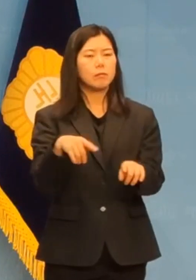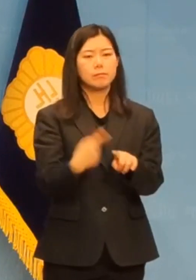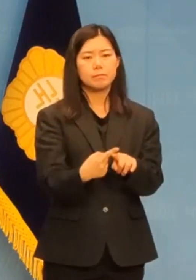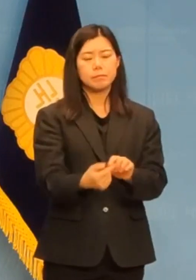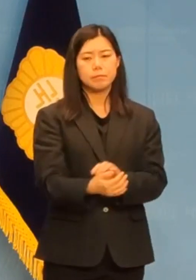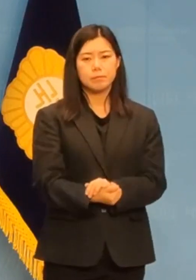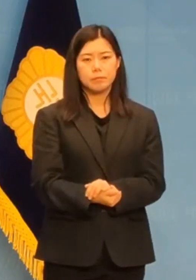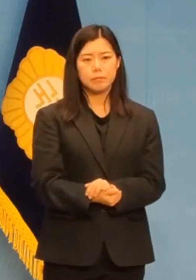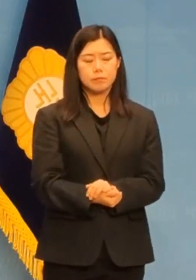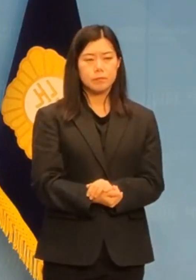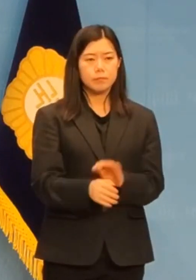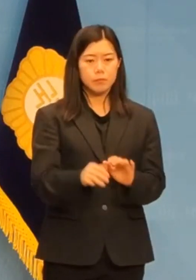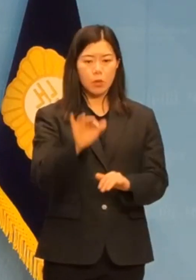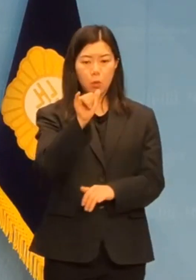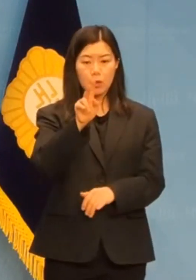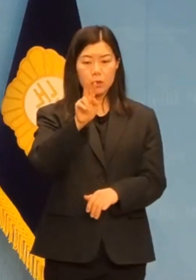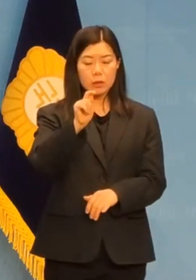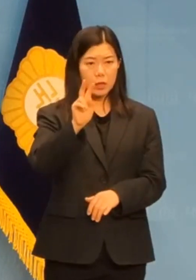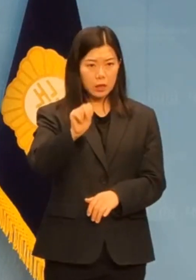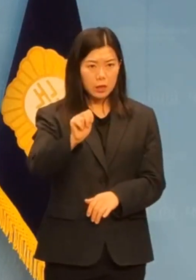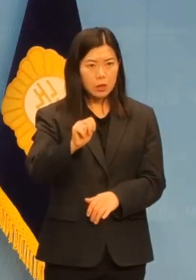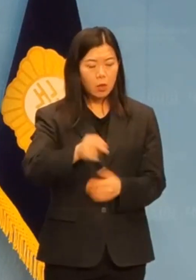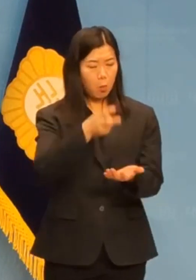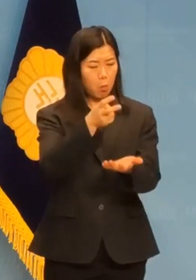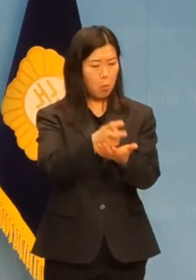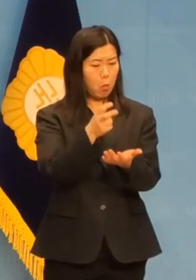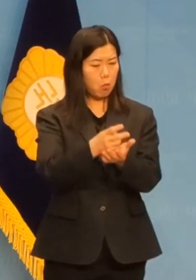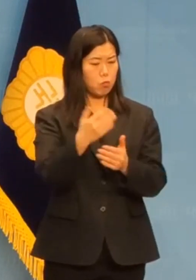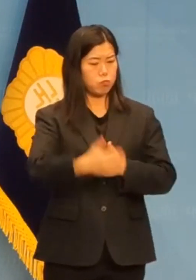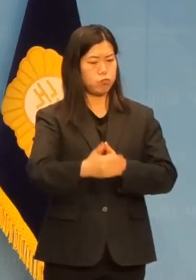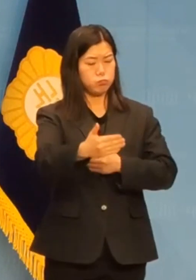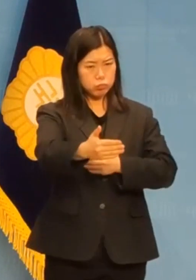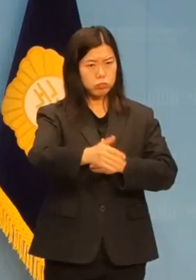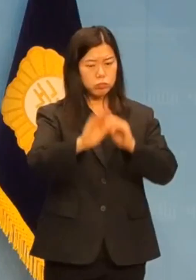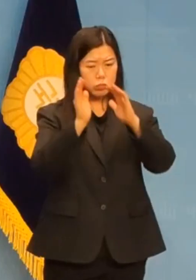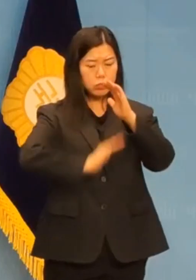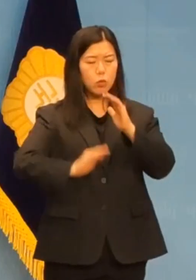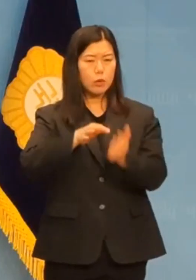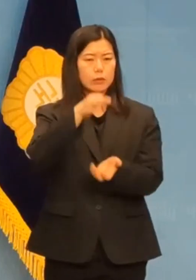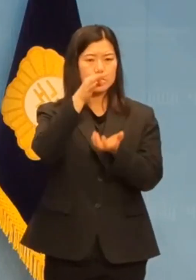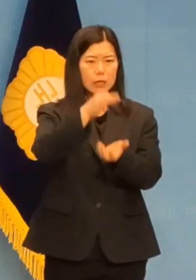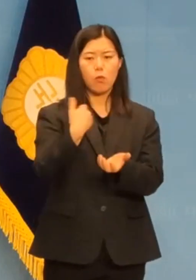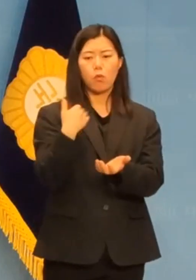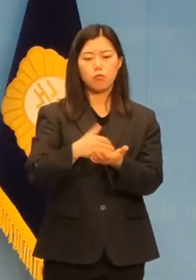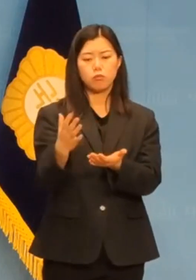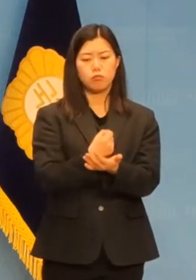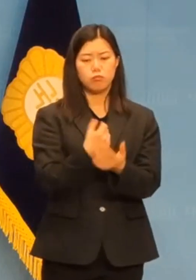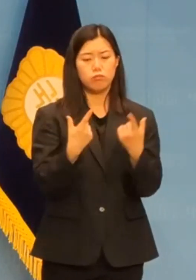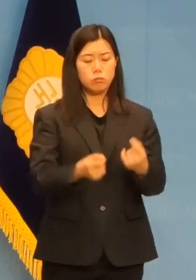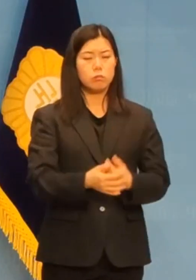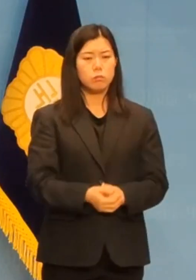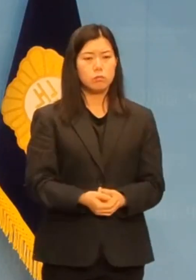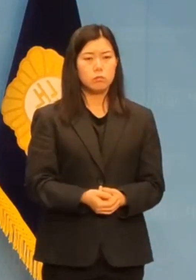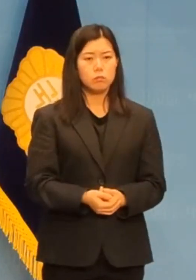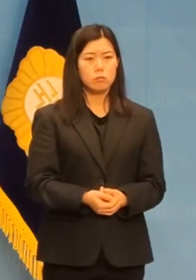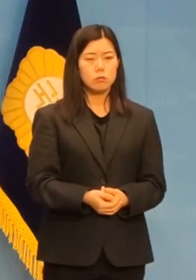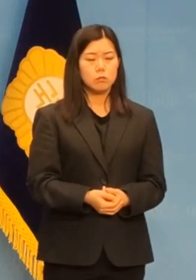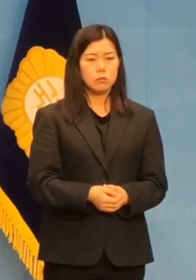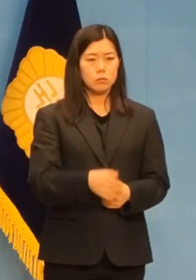YTN 매각은 적법한 절차를 거친 공적 자금 환수였습니다.